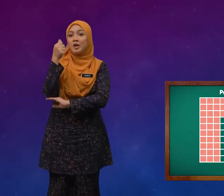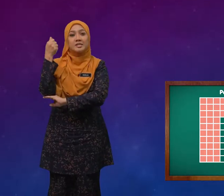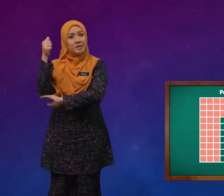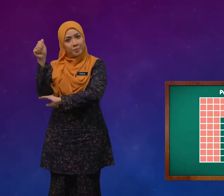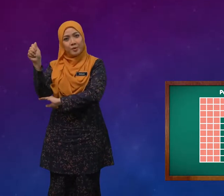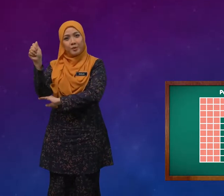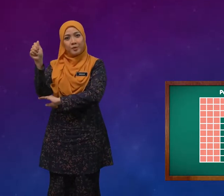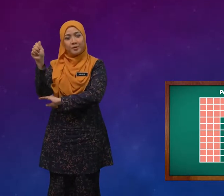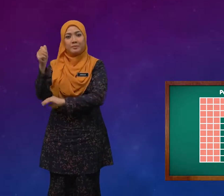10-10.